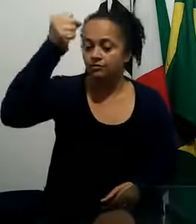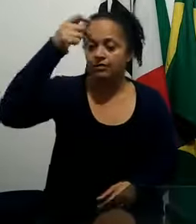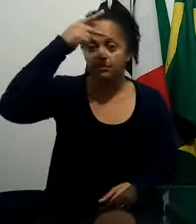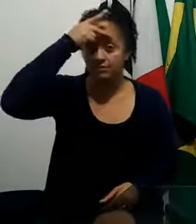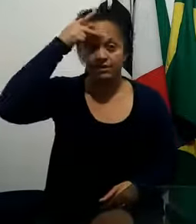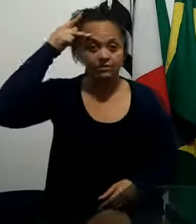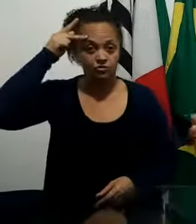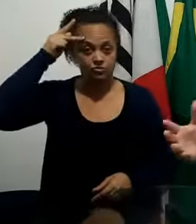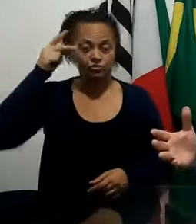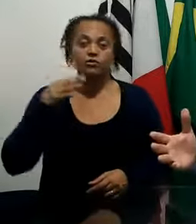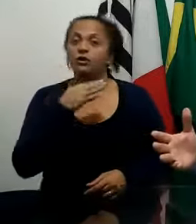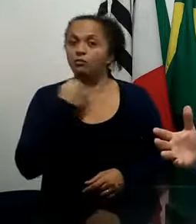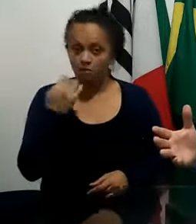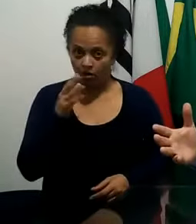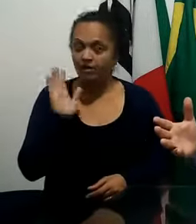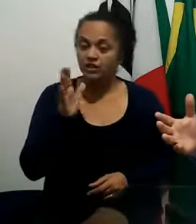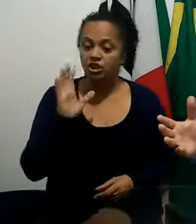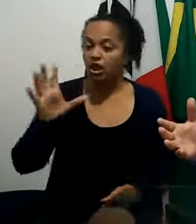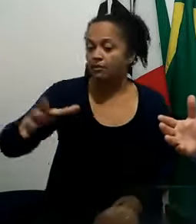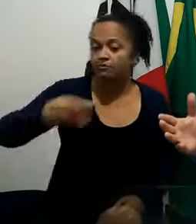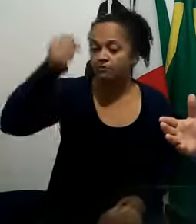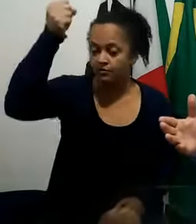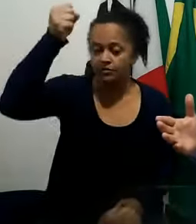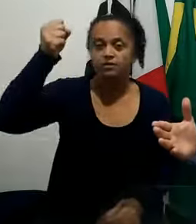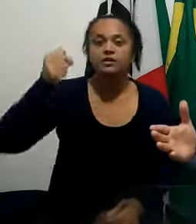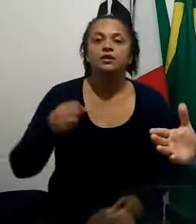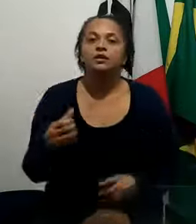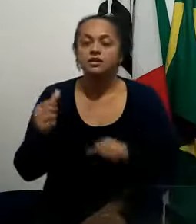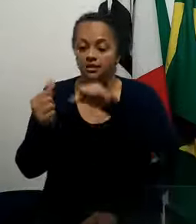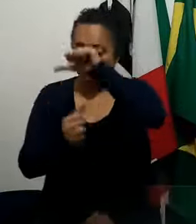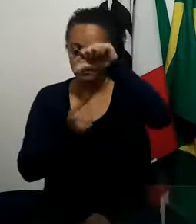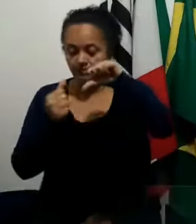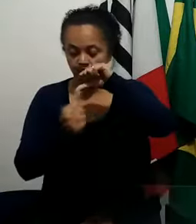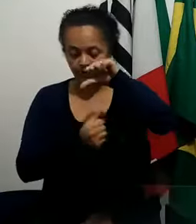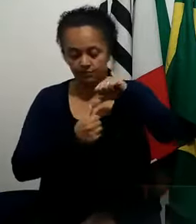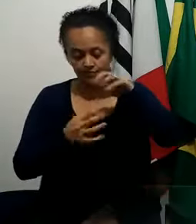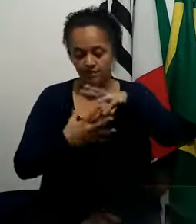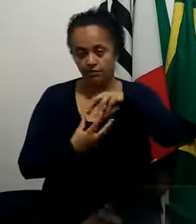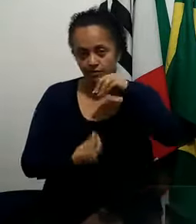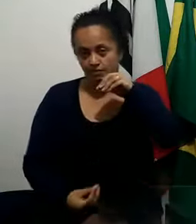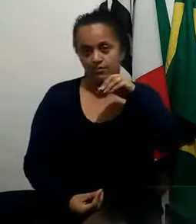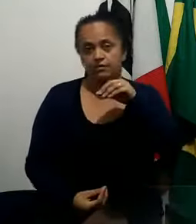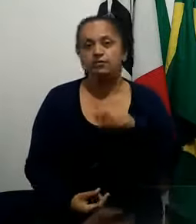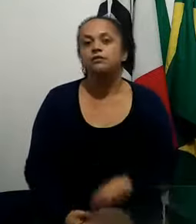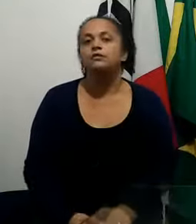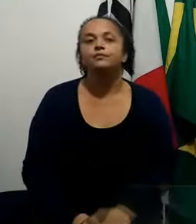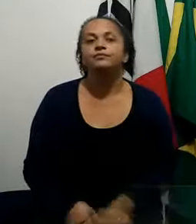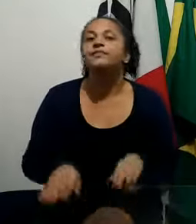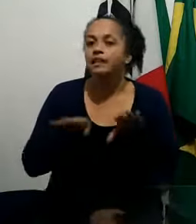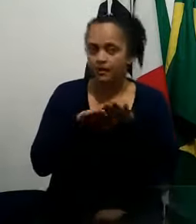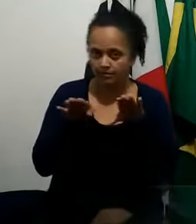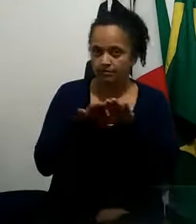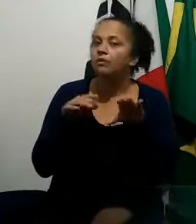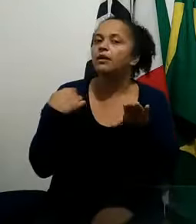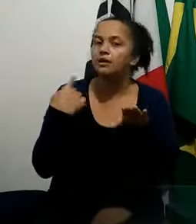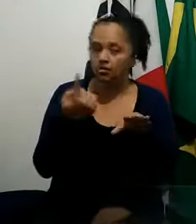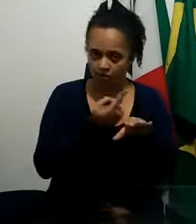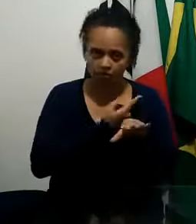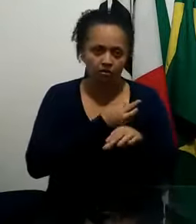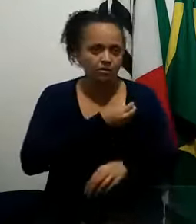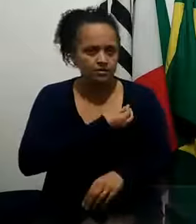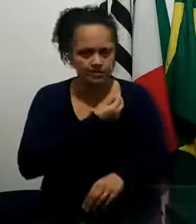primeiro, recebendo corpos incorruptíveis, glorificados e eternos, e depois os cristãos que amam a